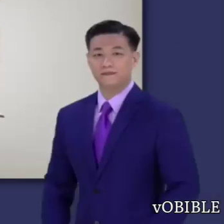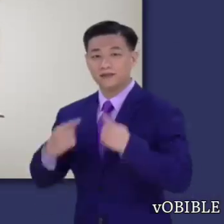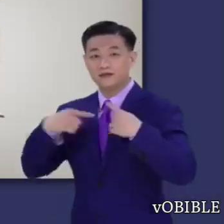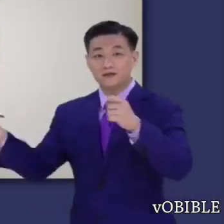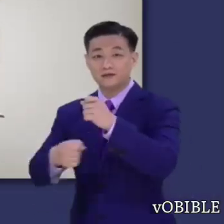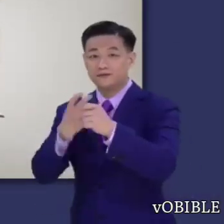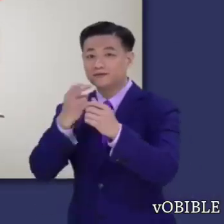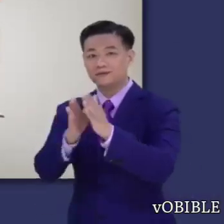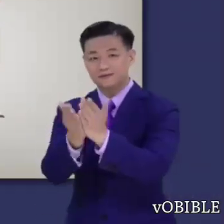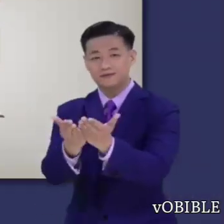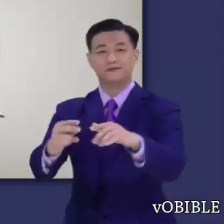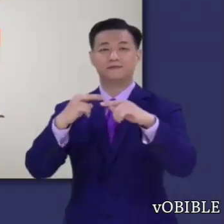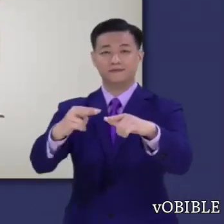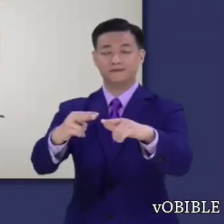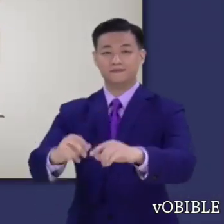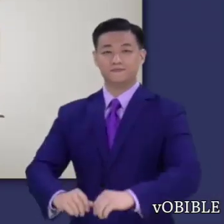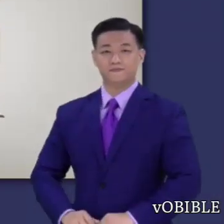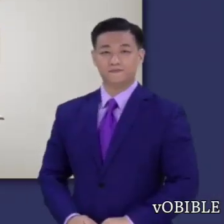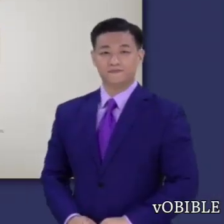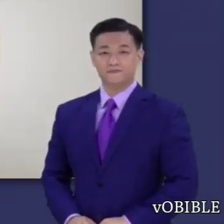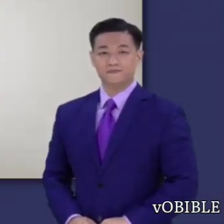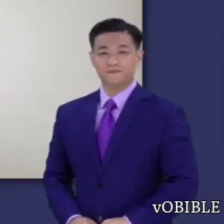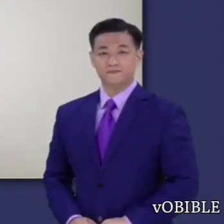哥罗西书简介。